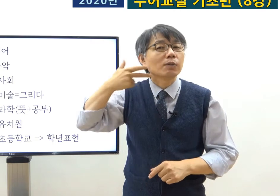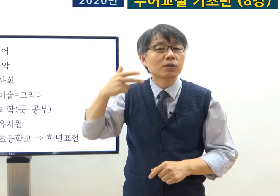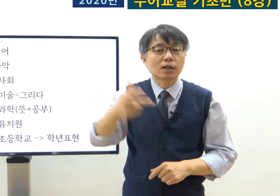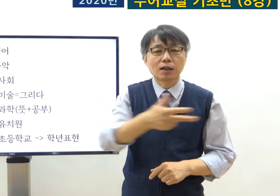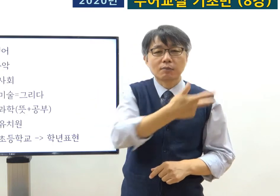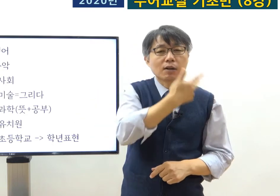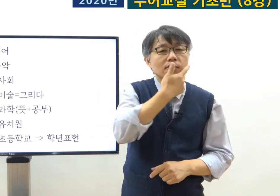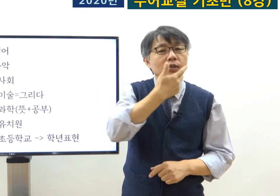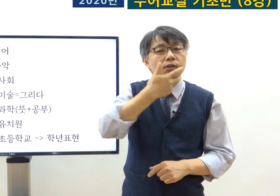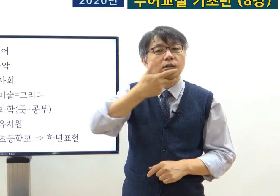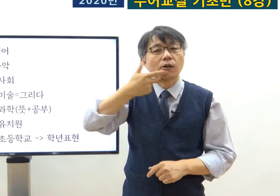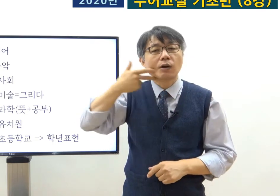이렇게 하는 겁니다.